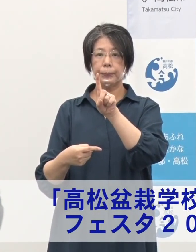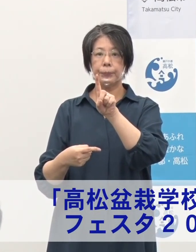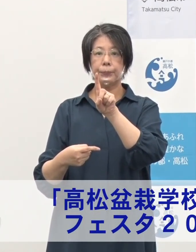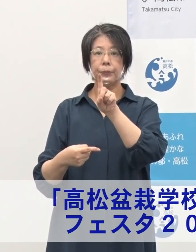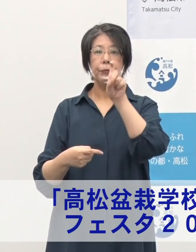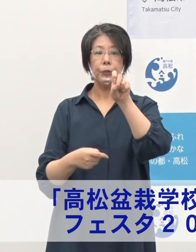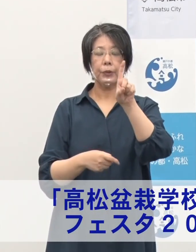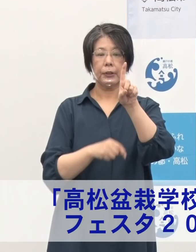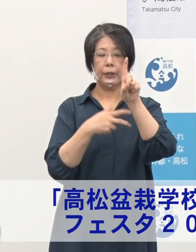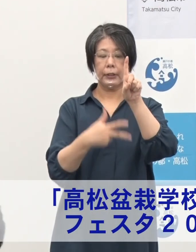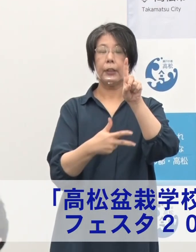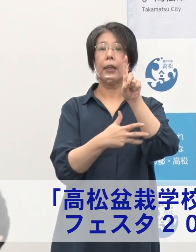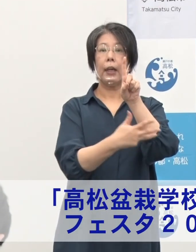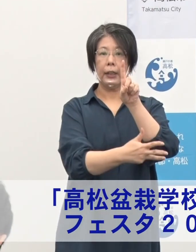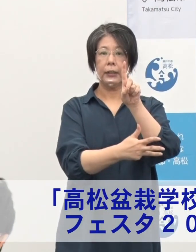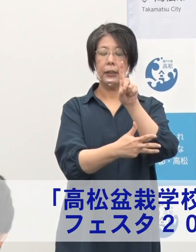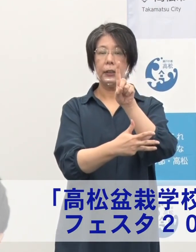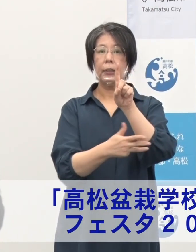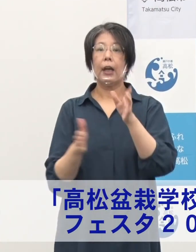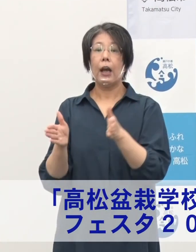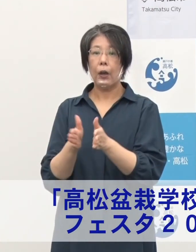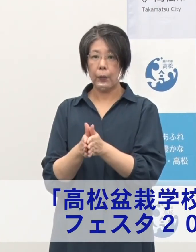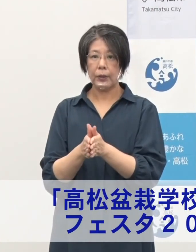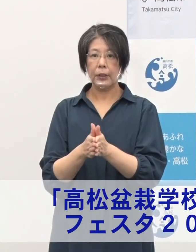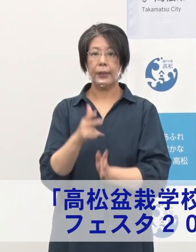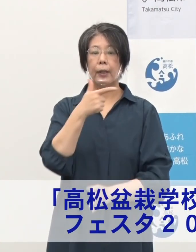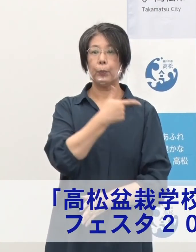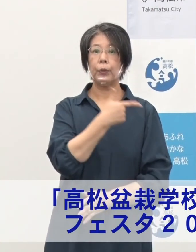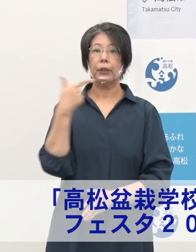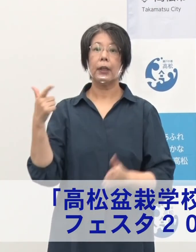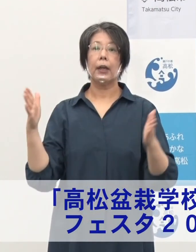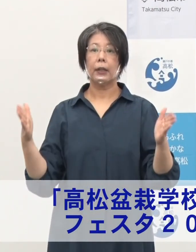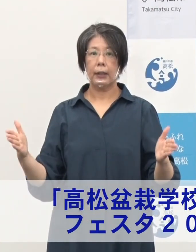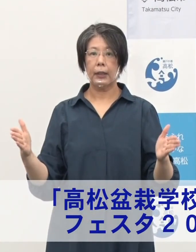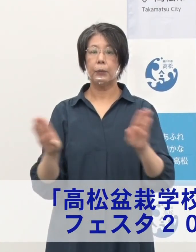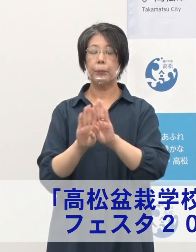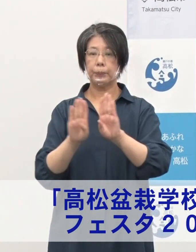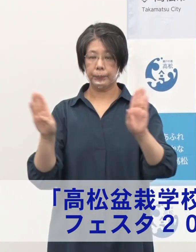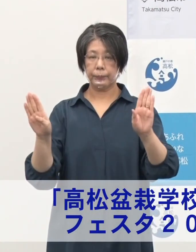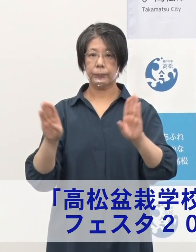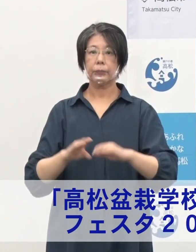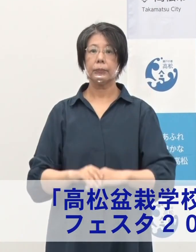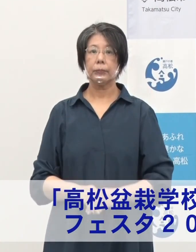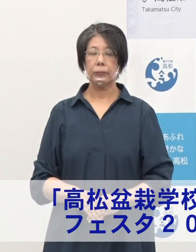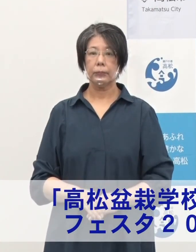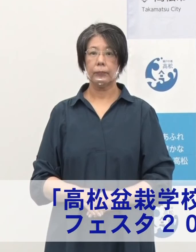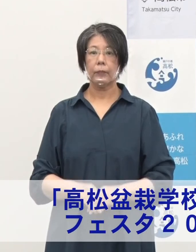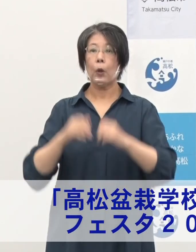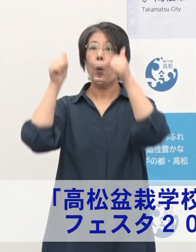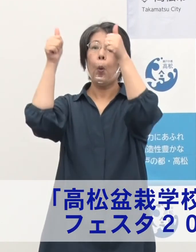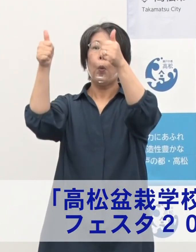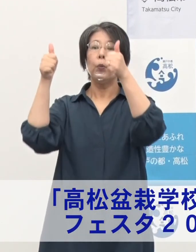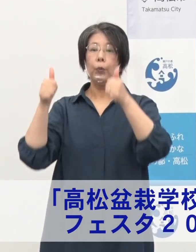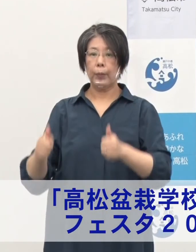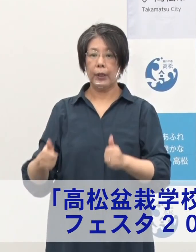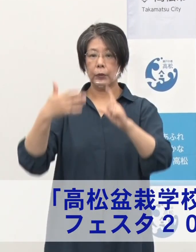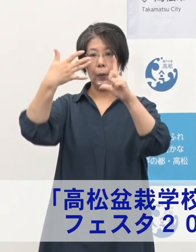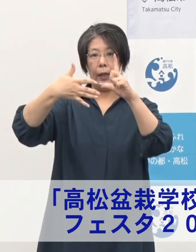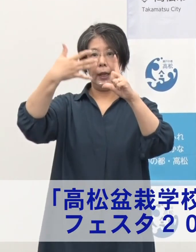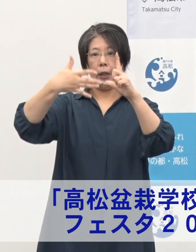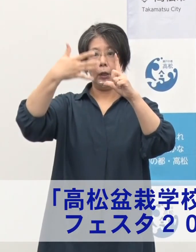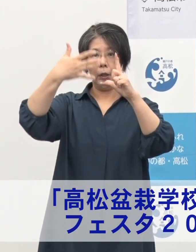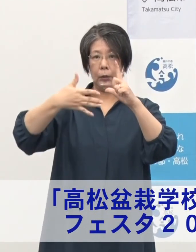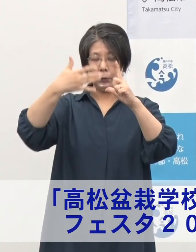それが11月の78の土日の計6日間実施をいたしますホームページ上の映像配信